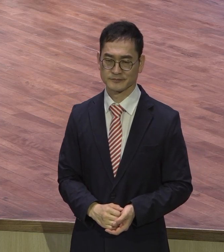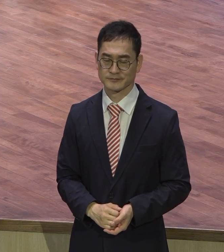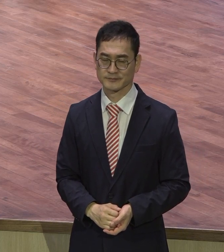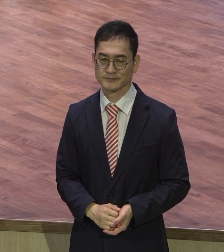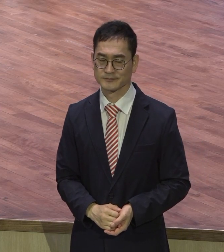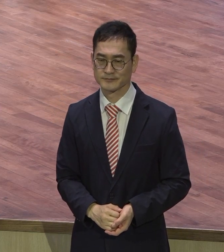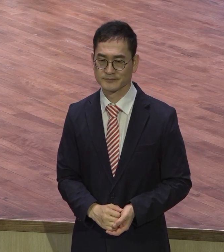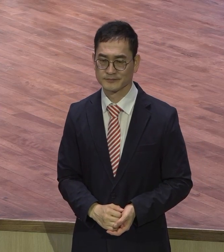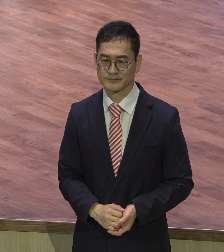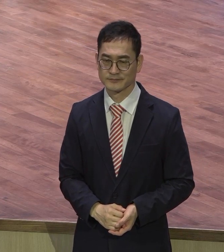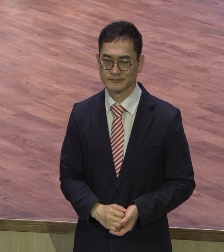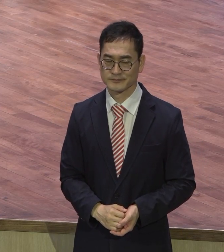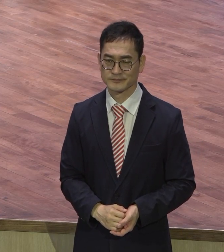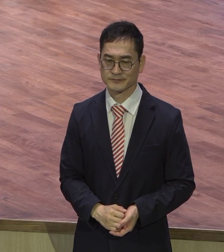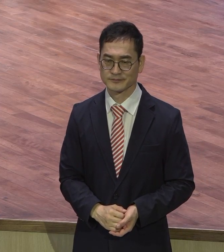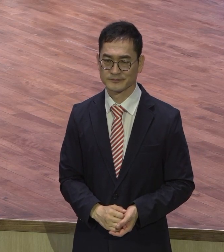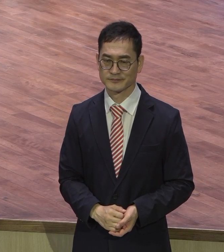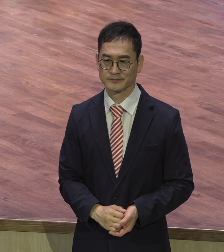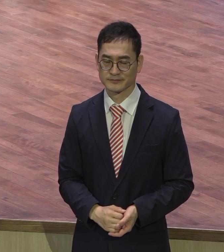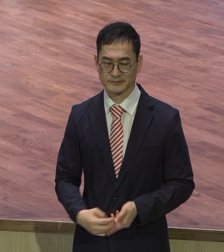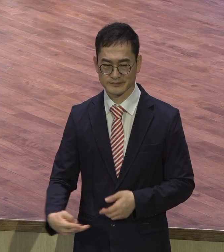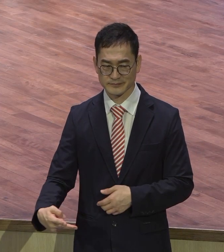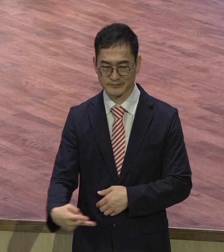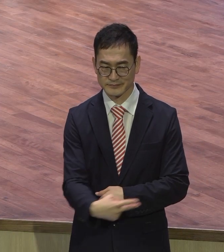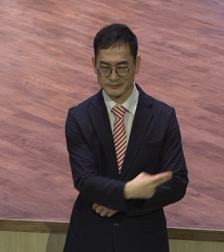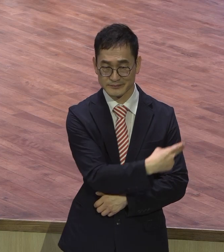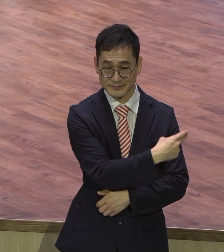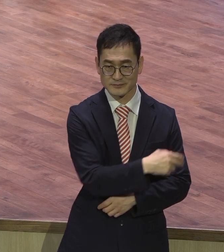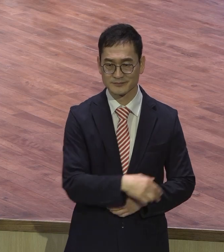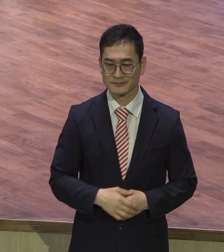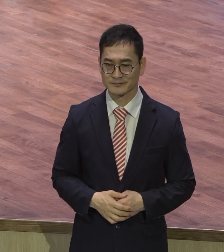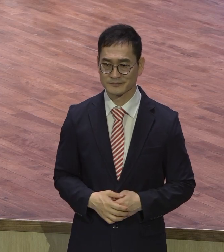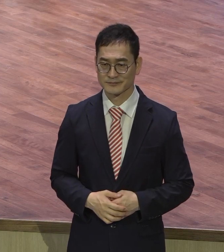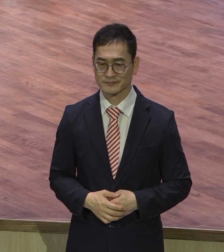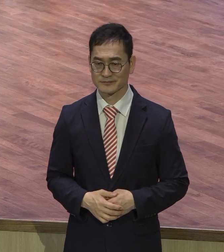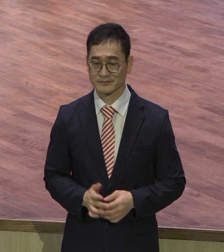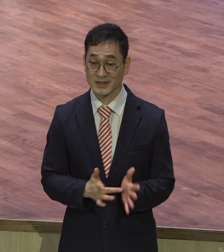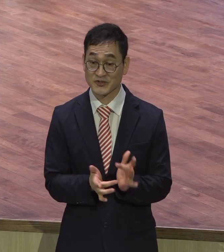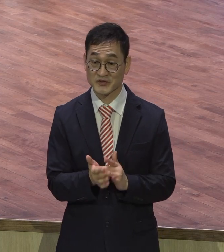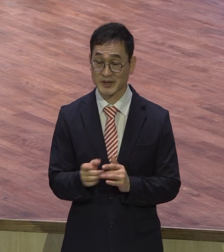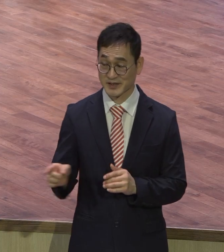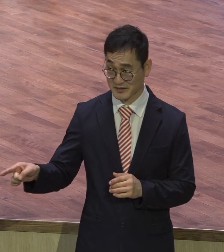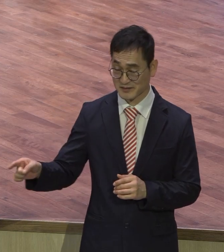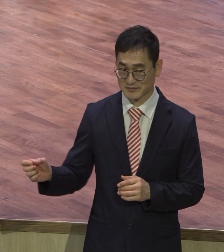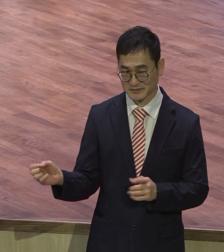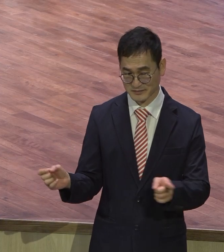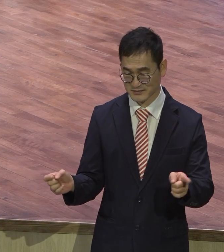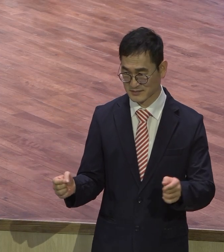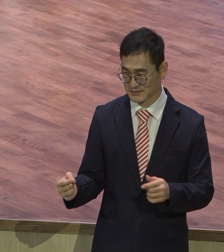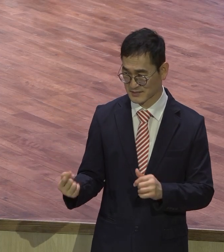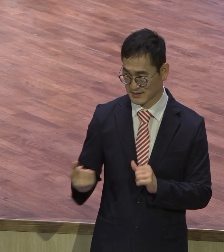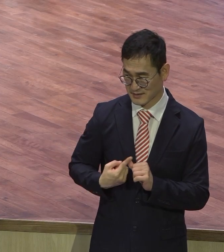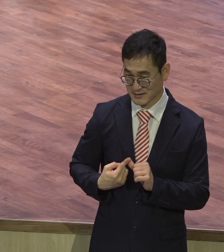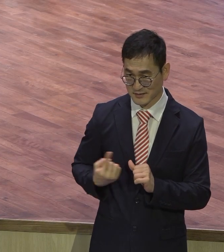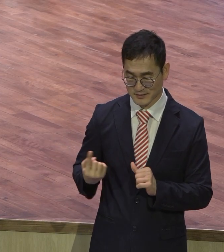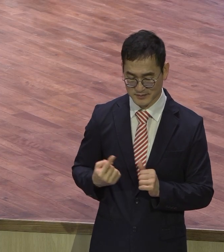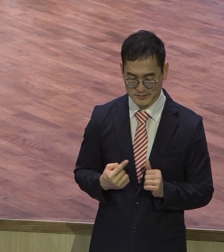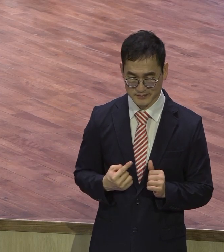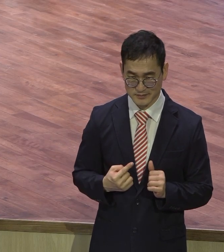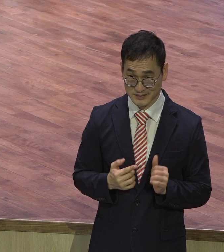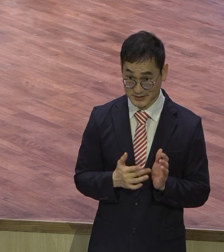정접 했습니다. 이런 바리샌들을 향해서 예수님께서 아주 중요한 메시지를 그렇게